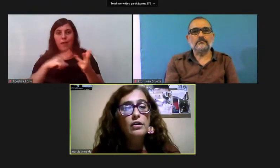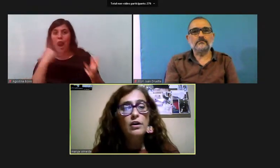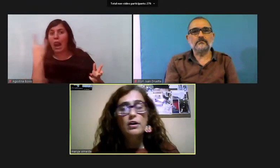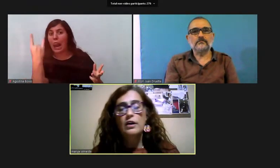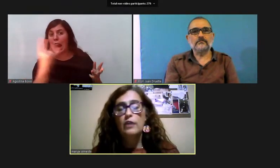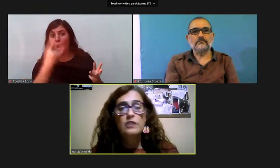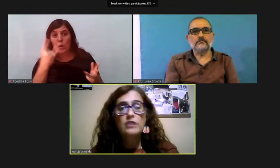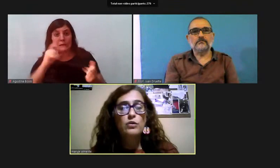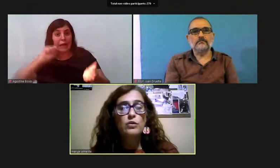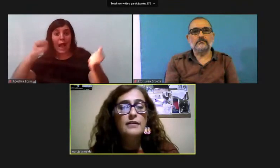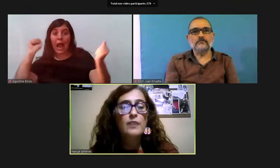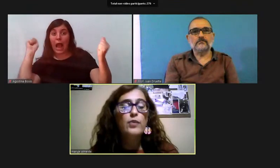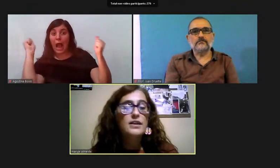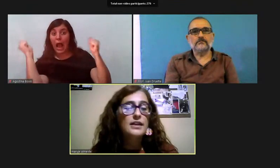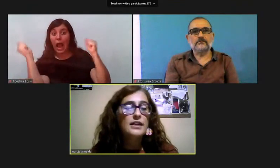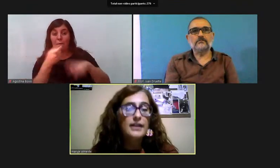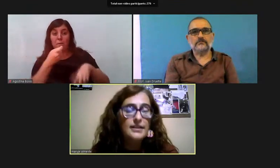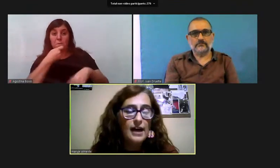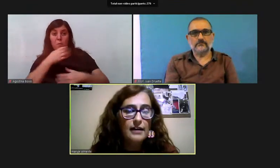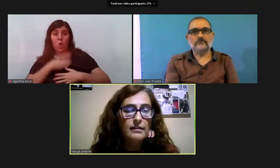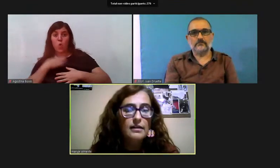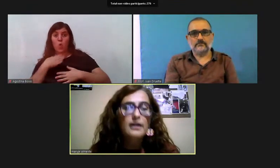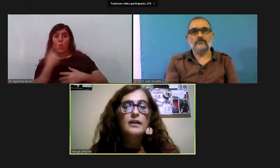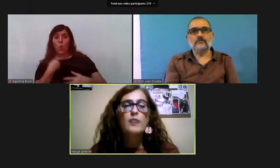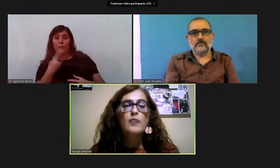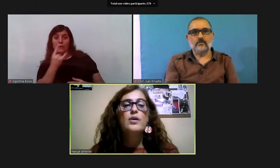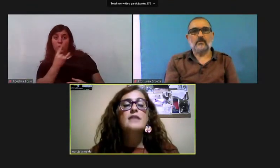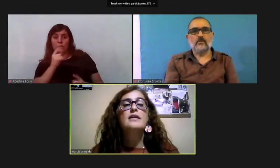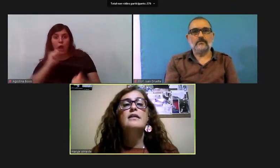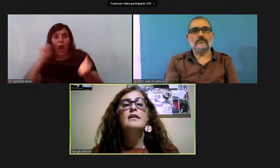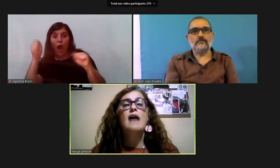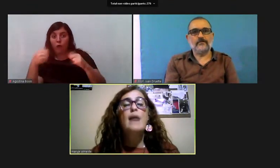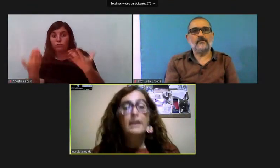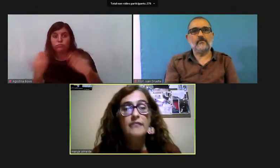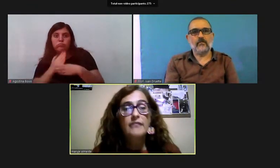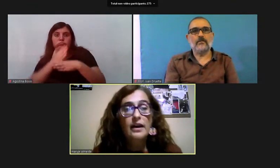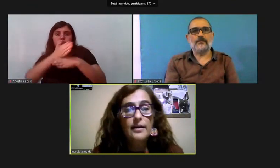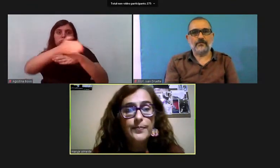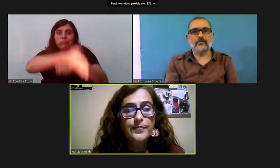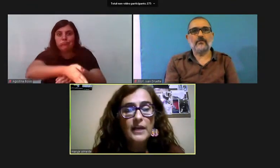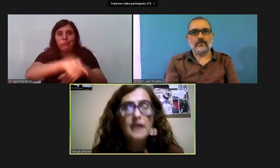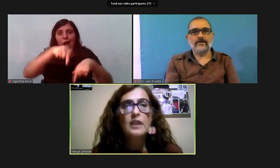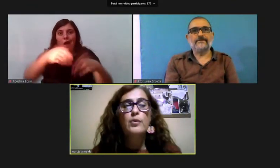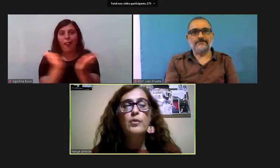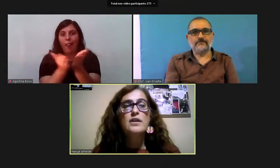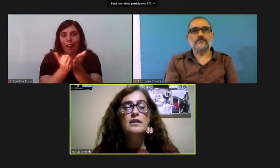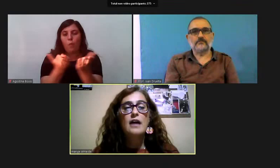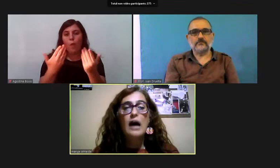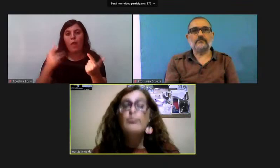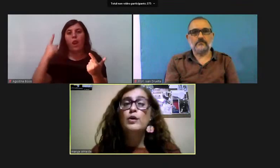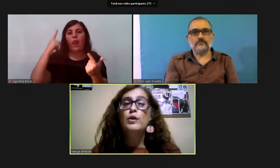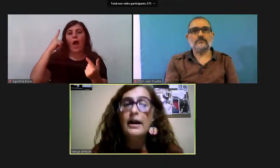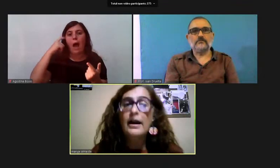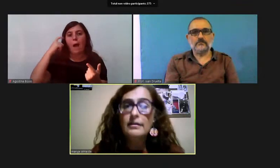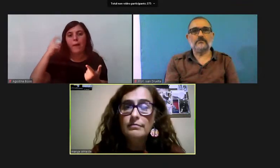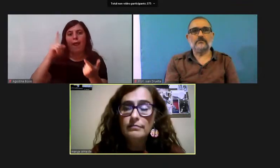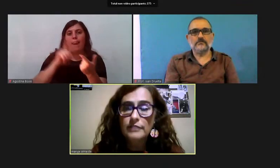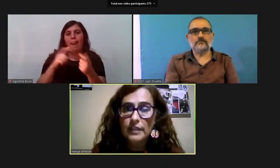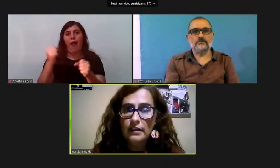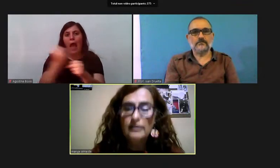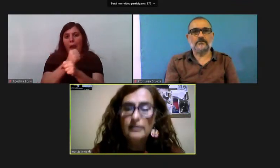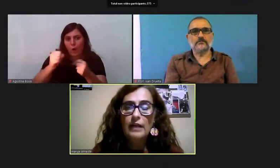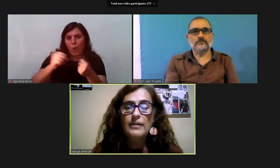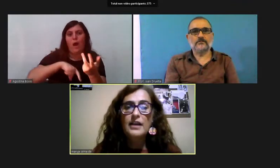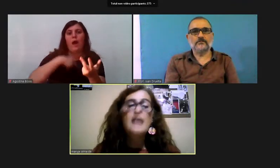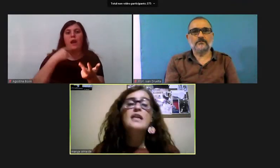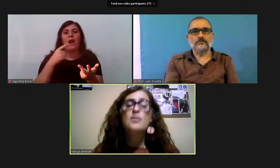permitió que los estudiantes pudiesen ingresar, que pudiesen aprender, que pudiesen aprobar,